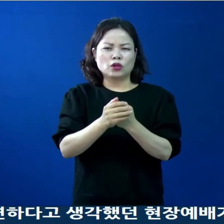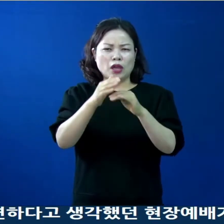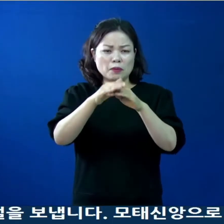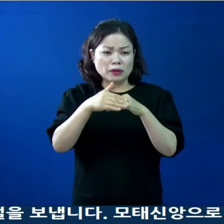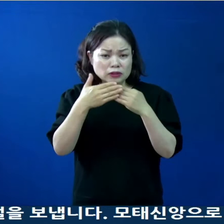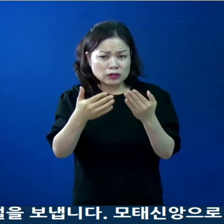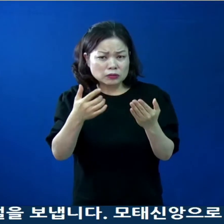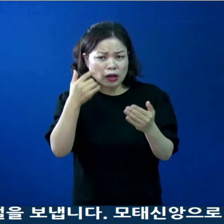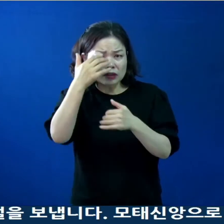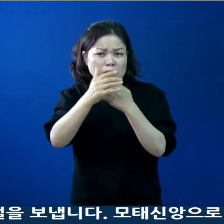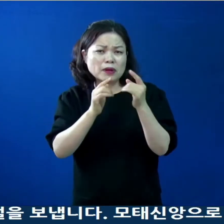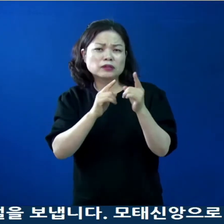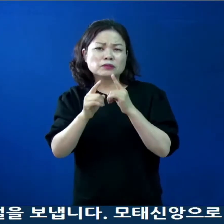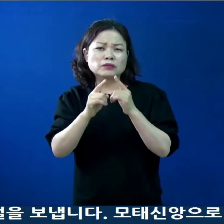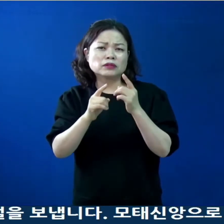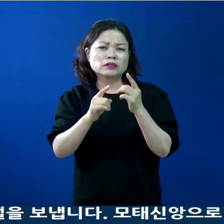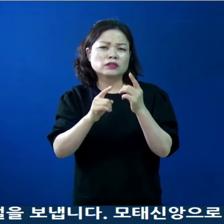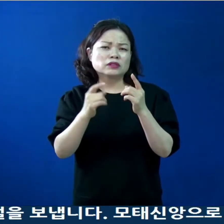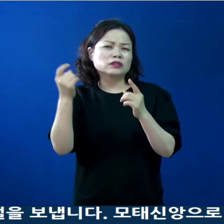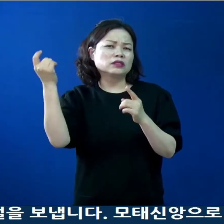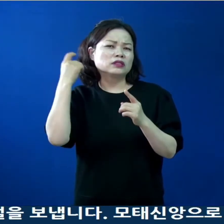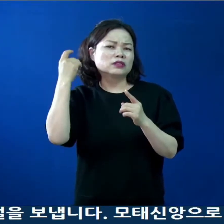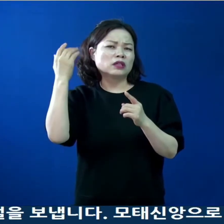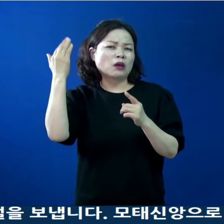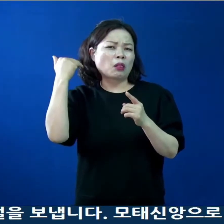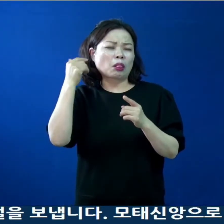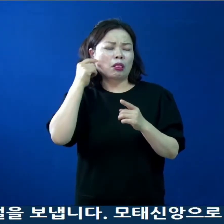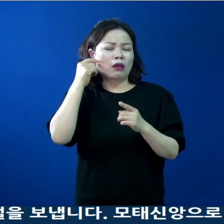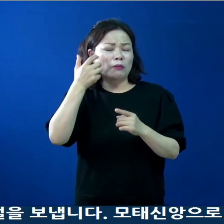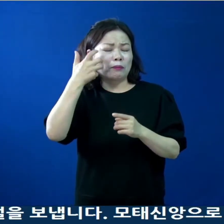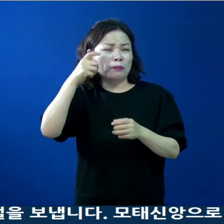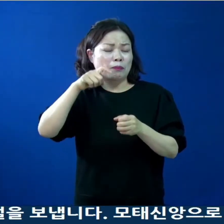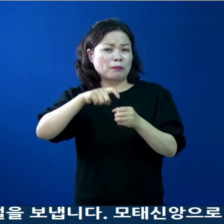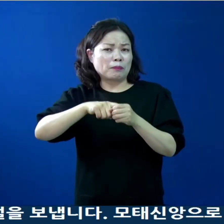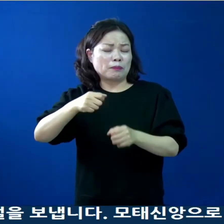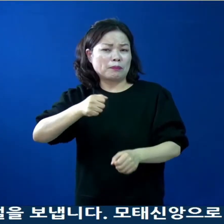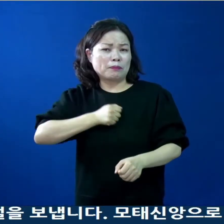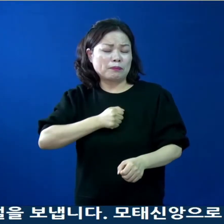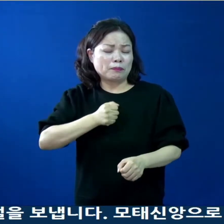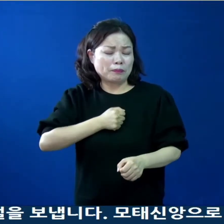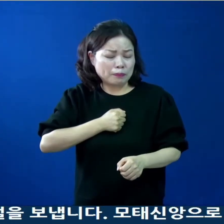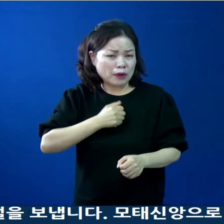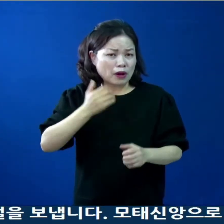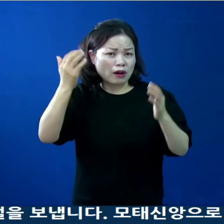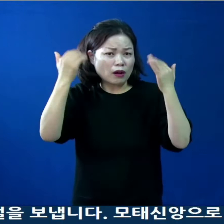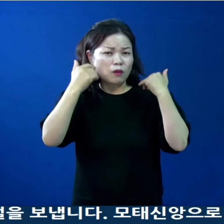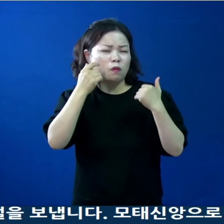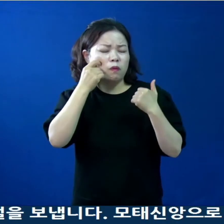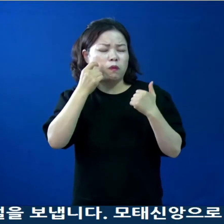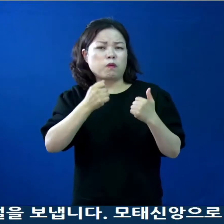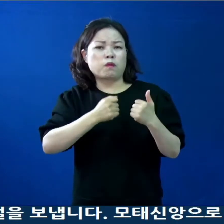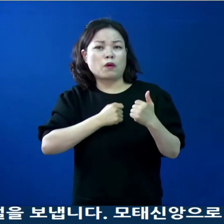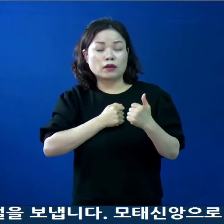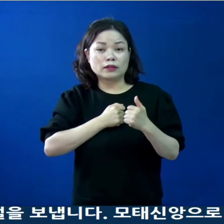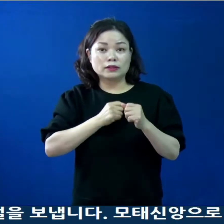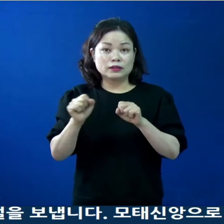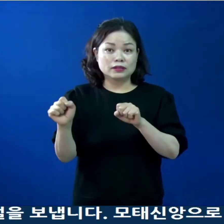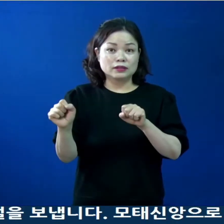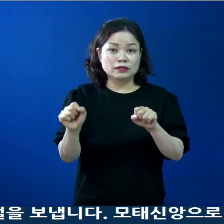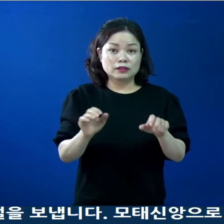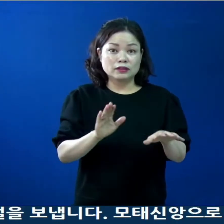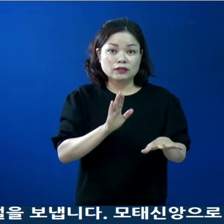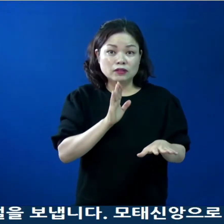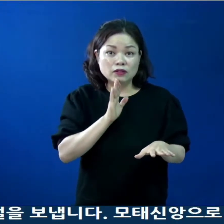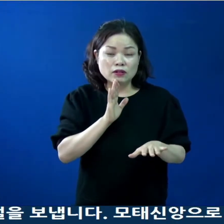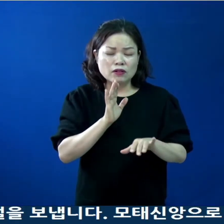하나님의 말씀을 한 절도 읽지 못한 영적 답답함을 가지고 한 3주 정도 지났다가 드디어 예배가 허용되어서